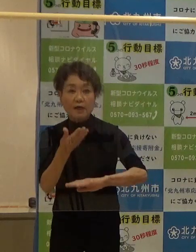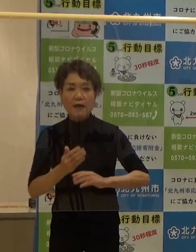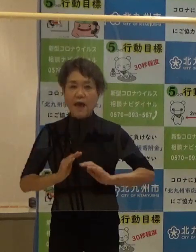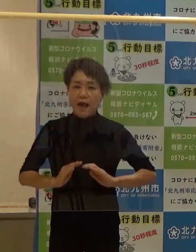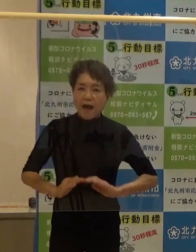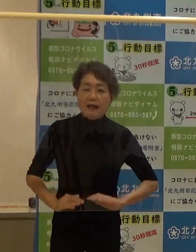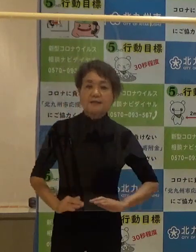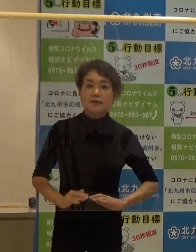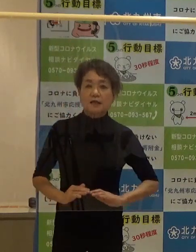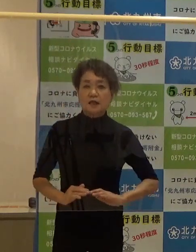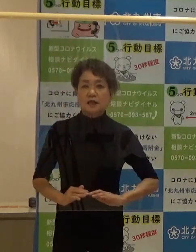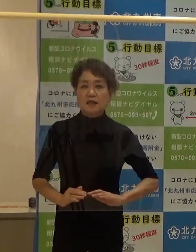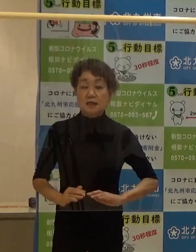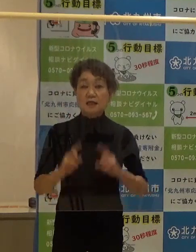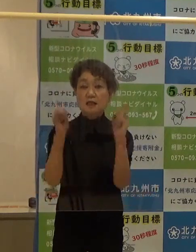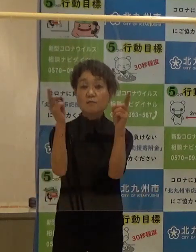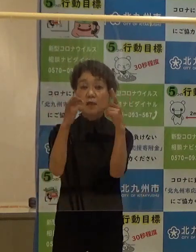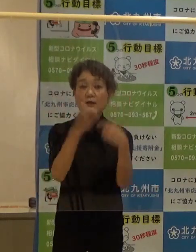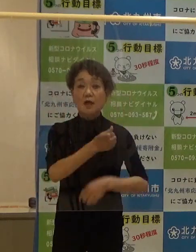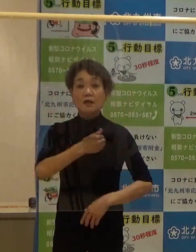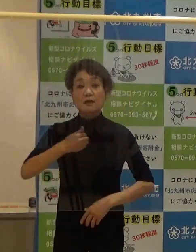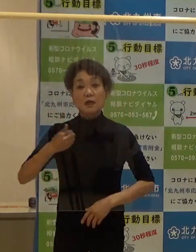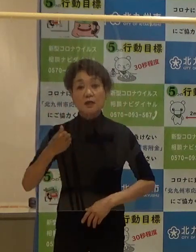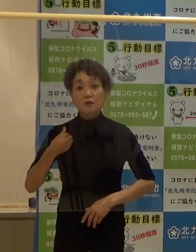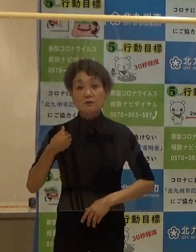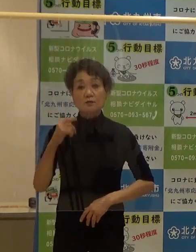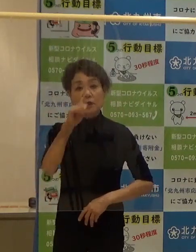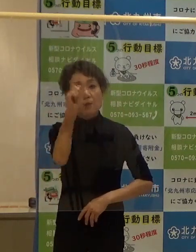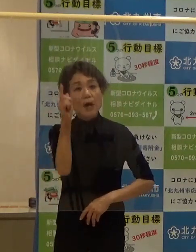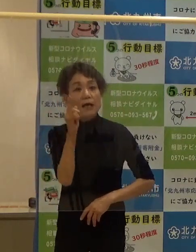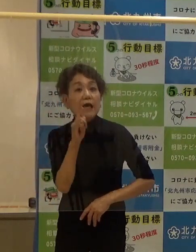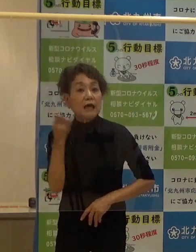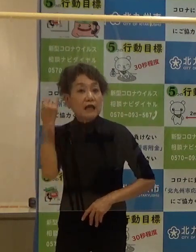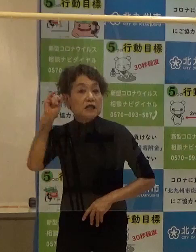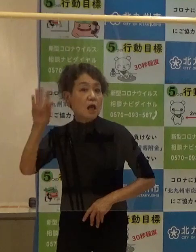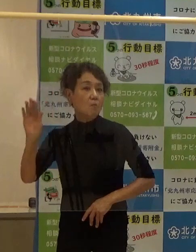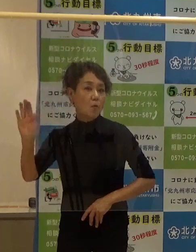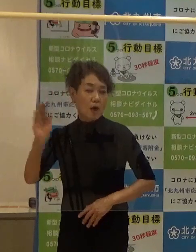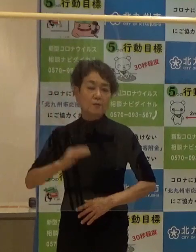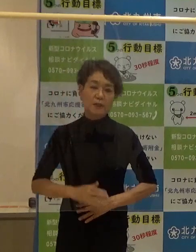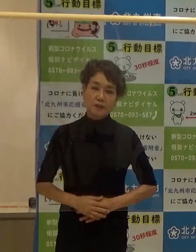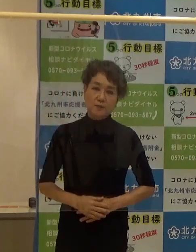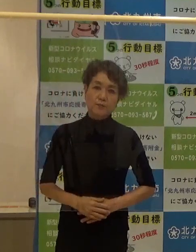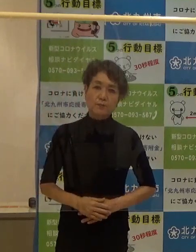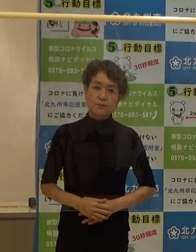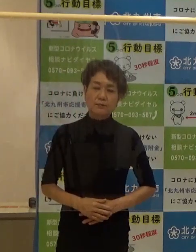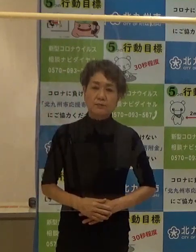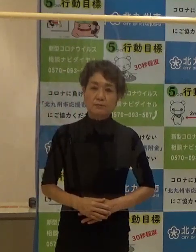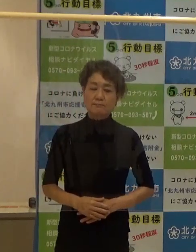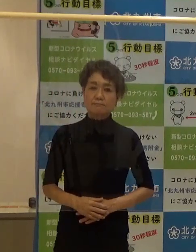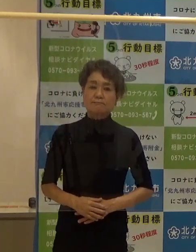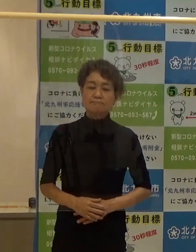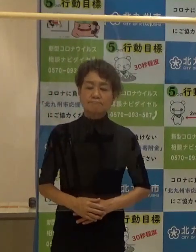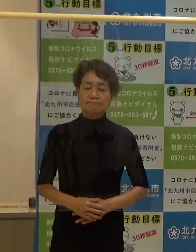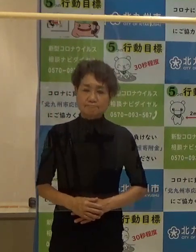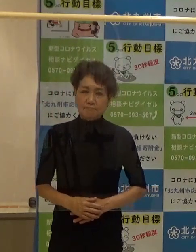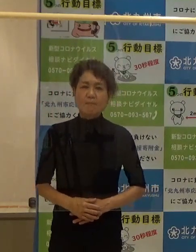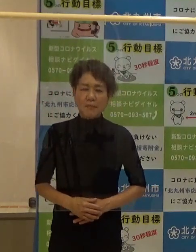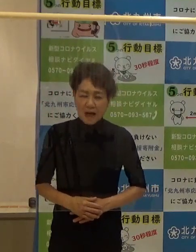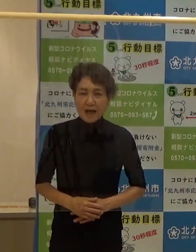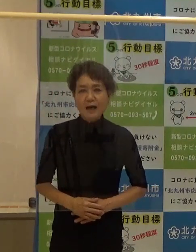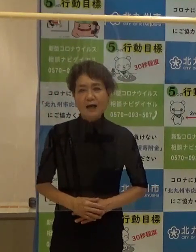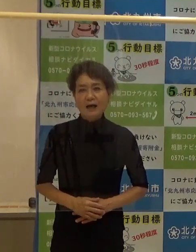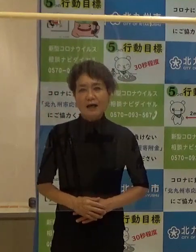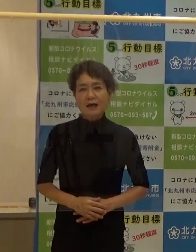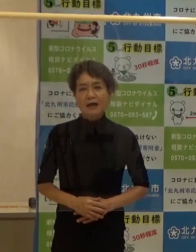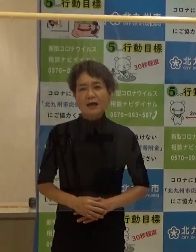に、そのイベントができるのではないかという意見もあります。それはやっぱり一生に一度の成